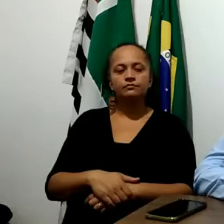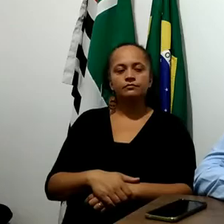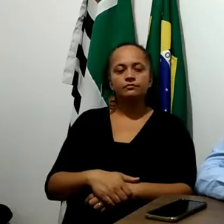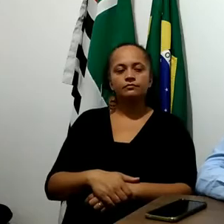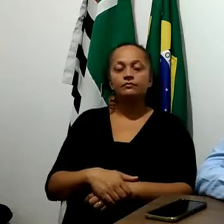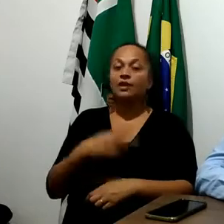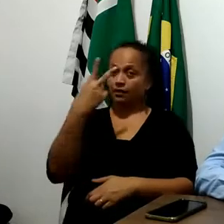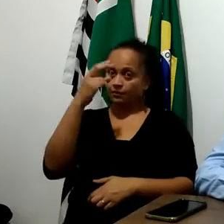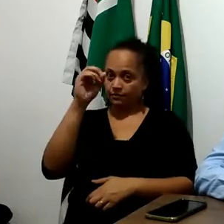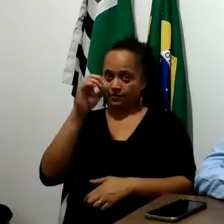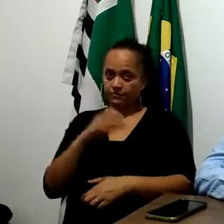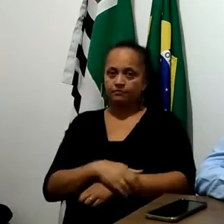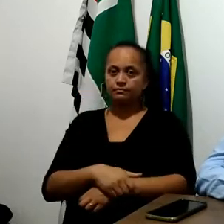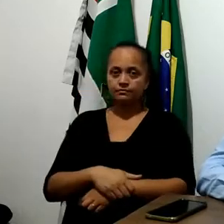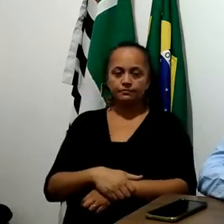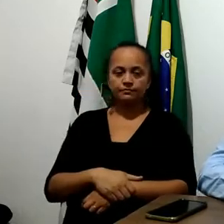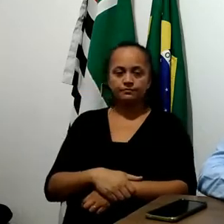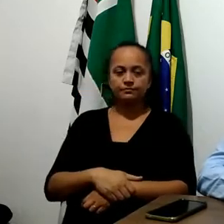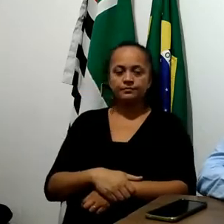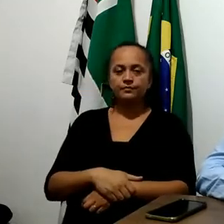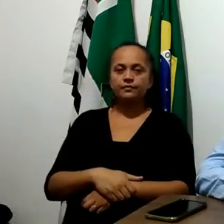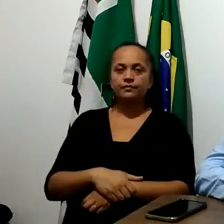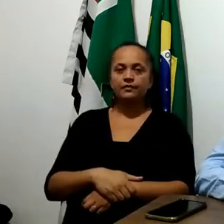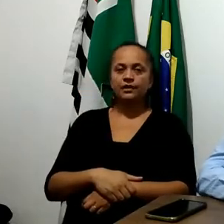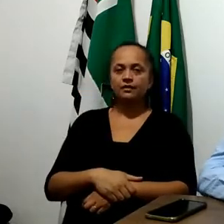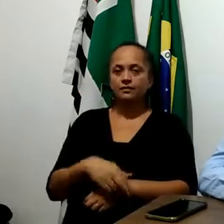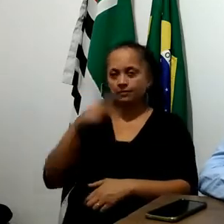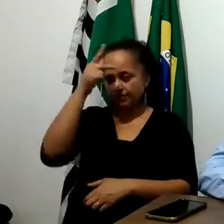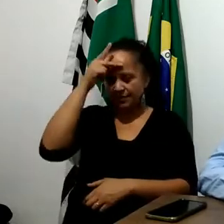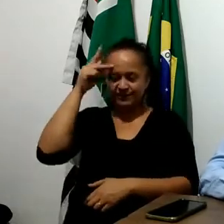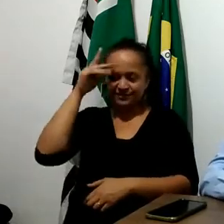versículo 20, 19 não, no 20, diz: vós, porém, amados,